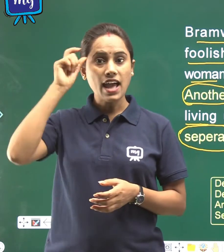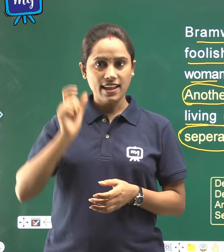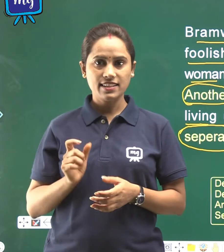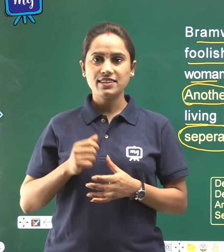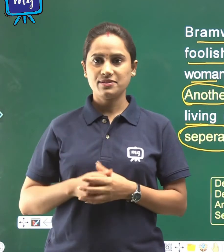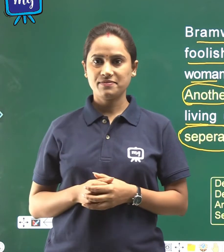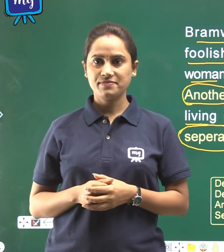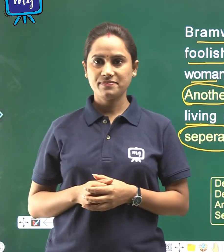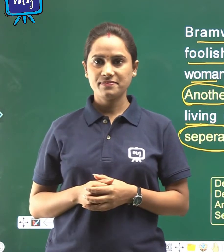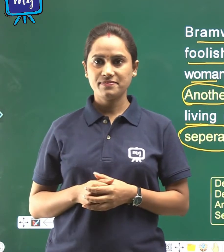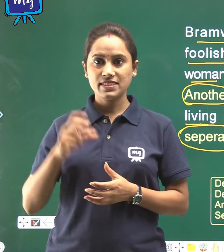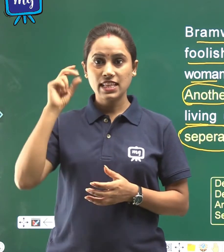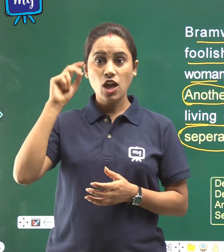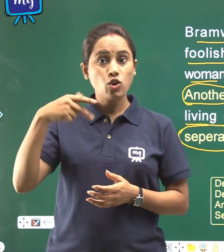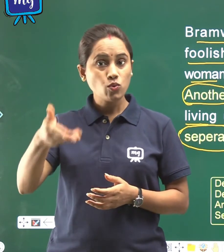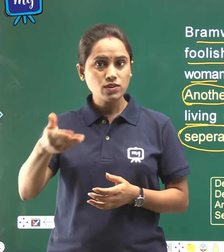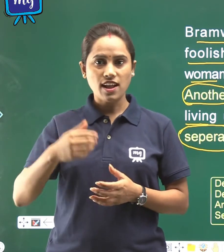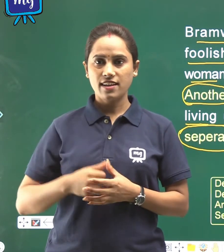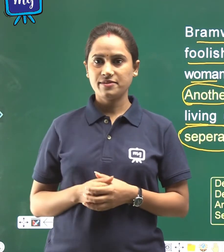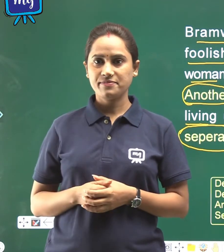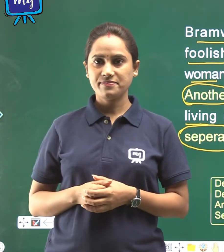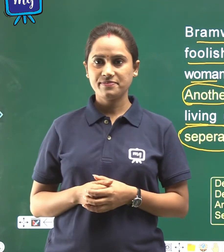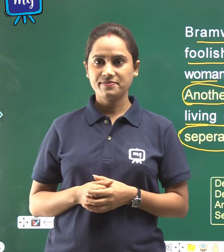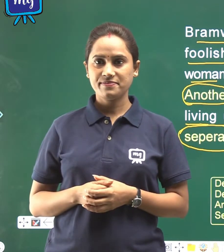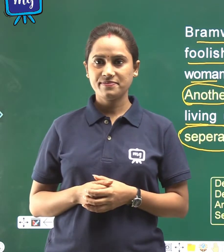another, दूसरा,